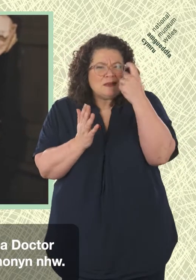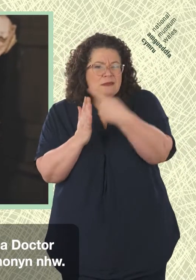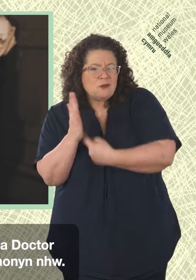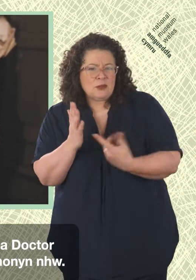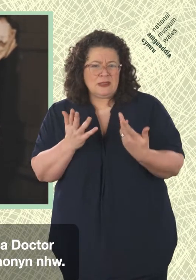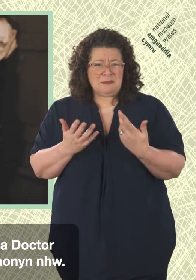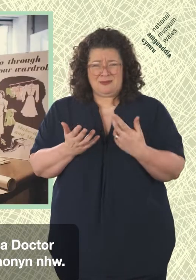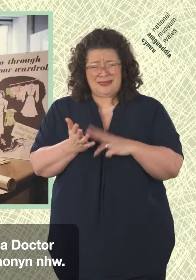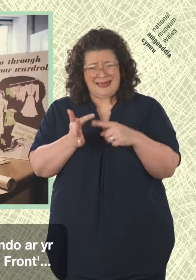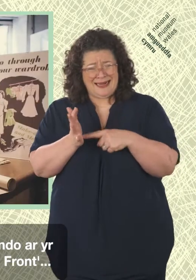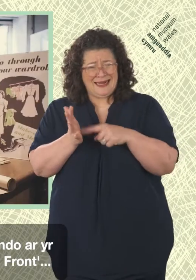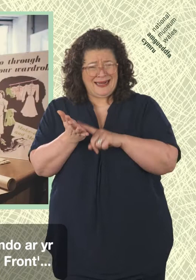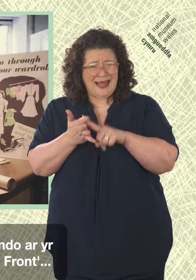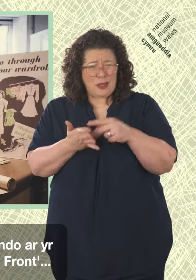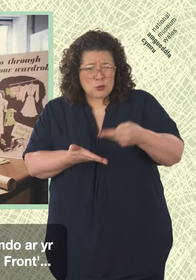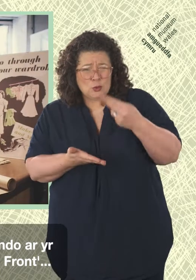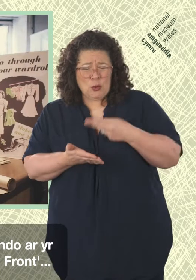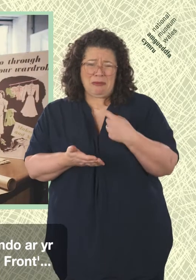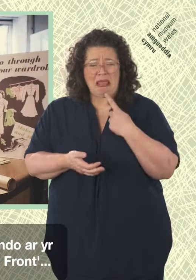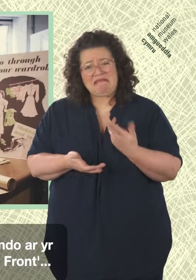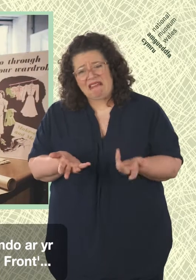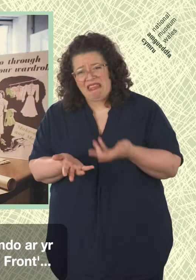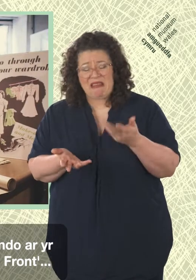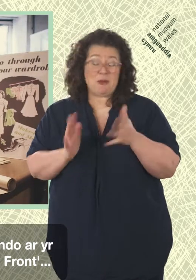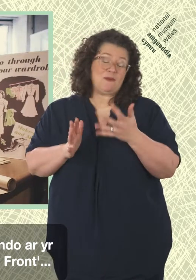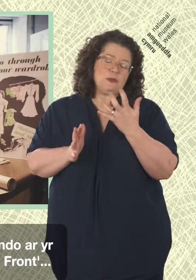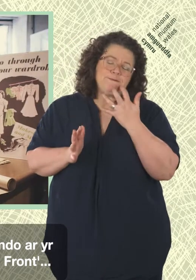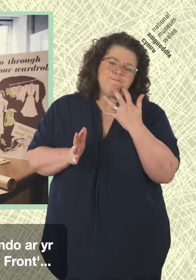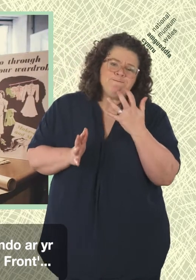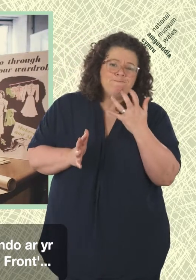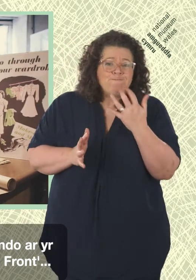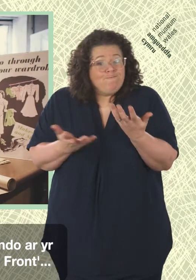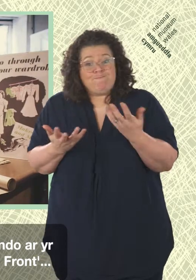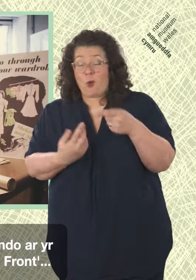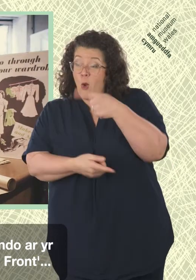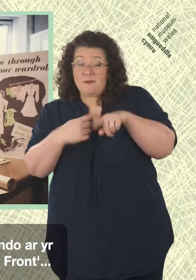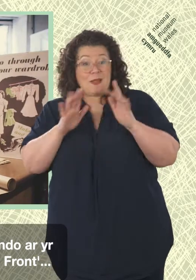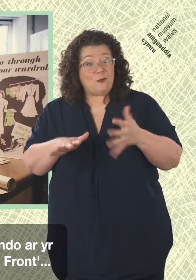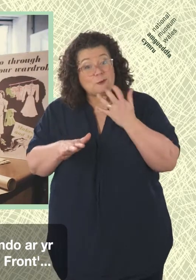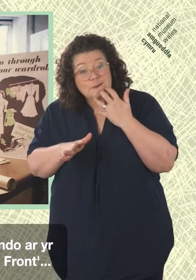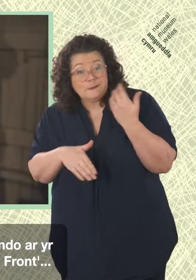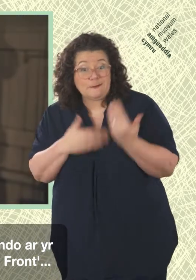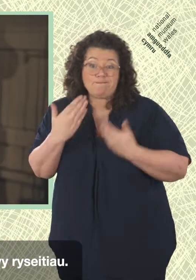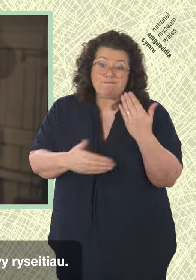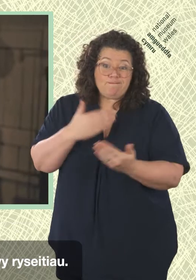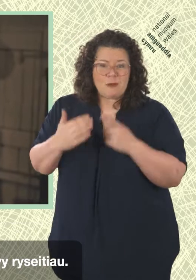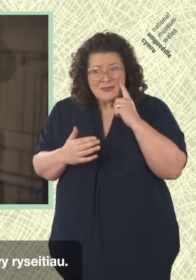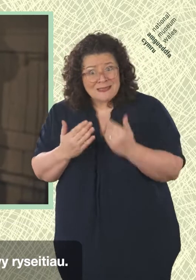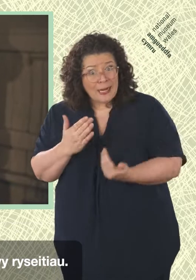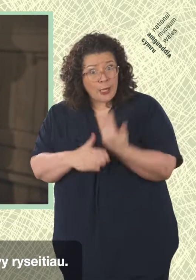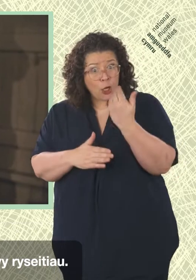iawn ohonyn nhw. Falle na i trial gwrando i'r wireless i'r kitchen front i gwrando os mae mwy